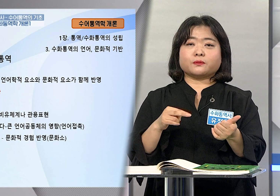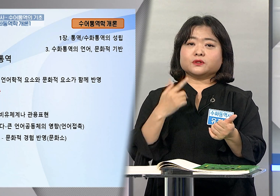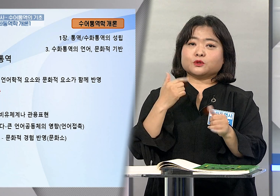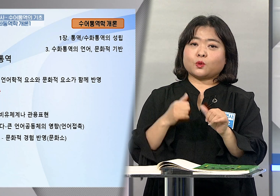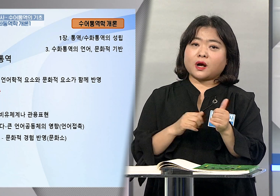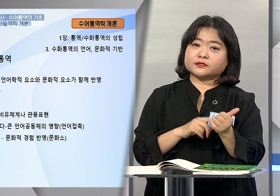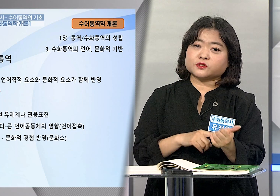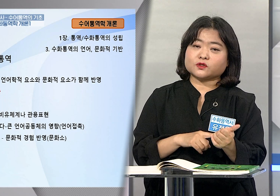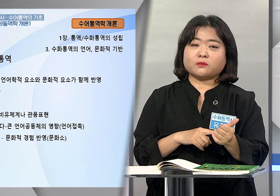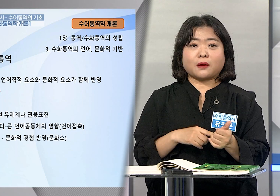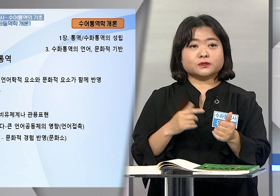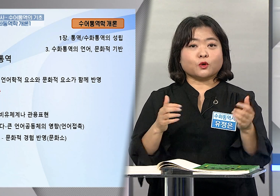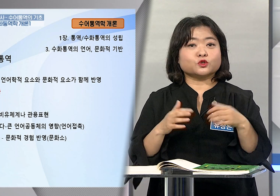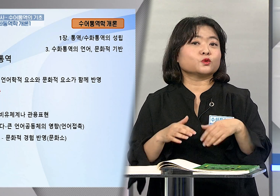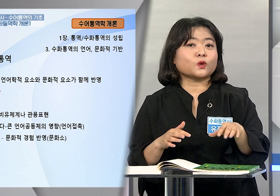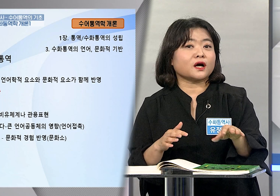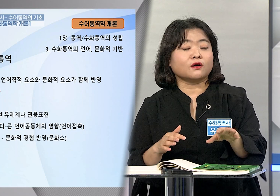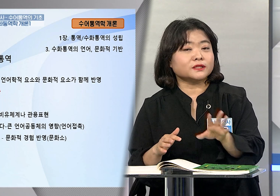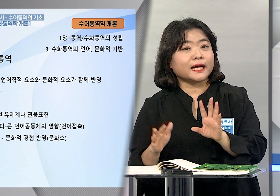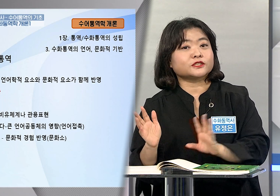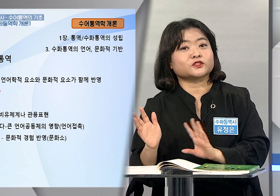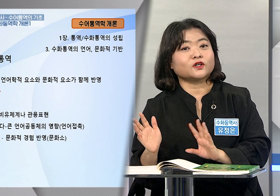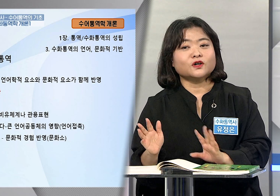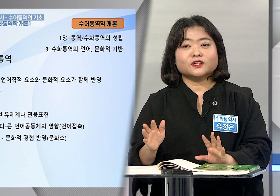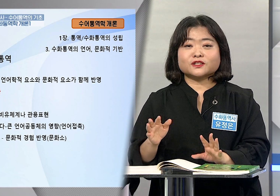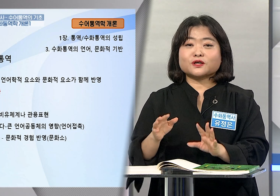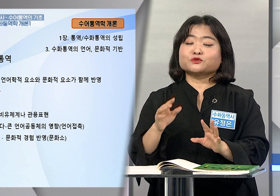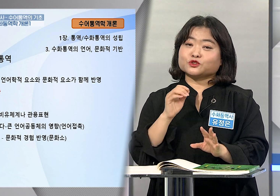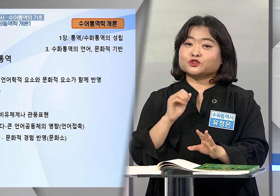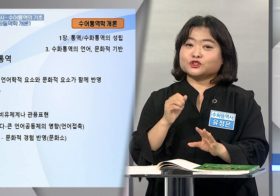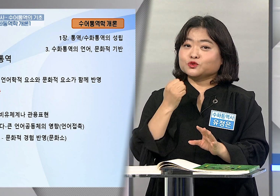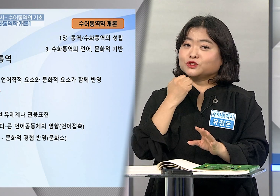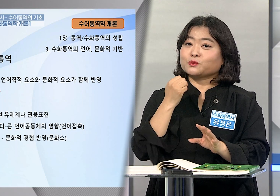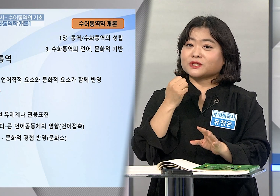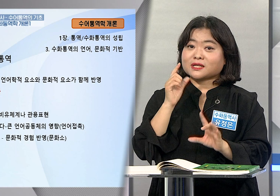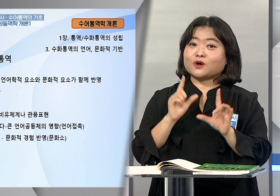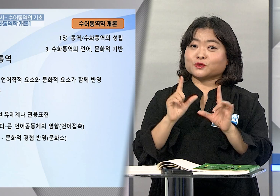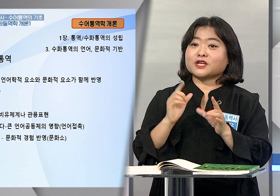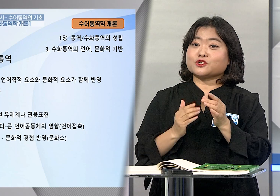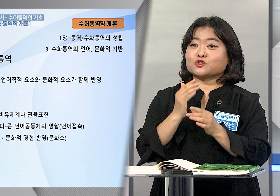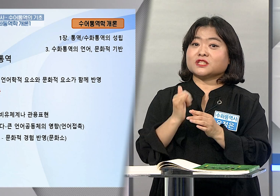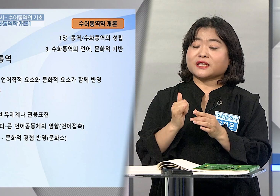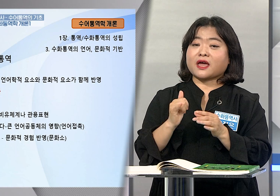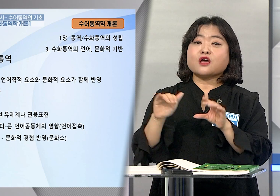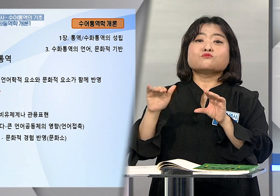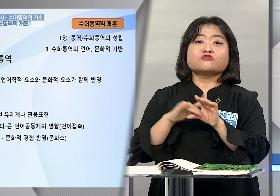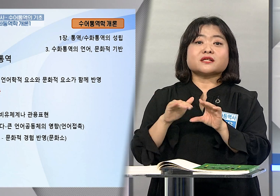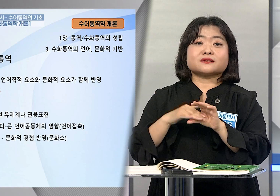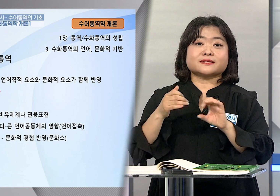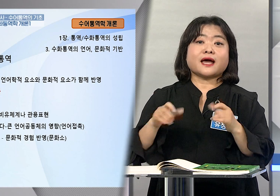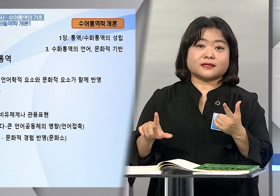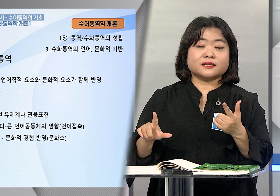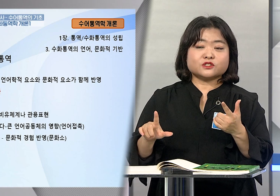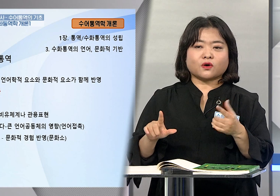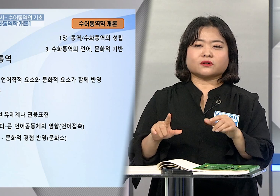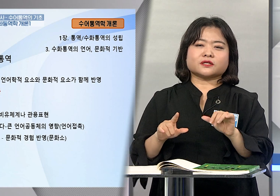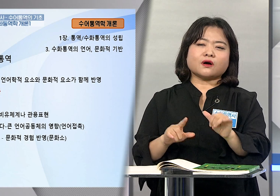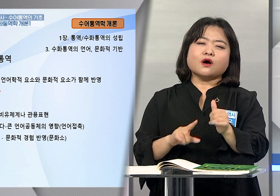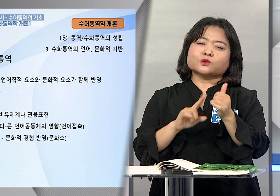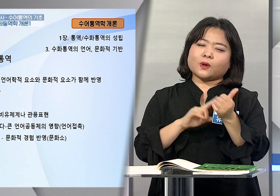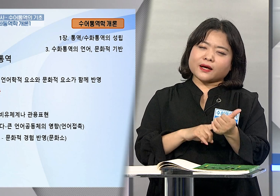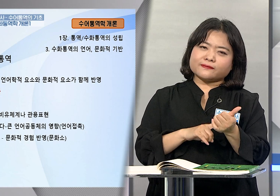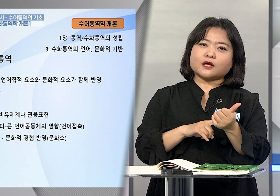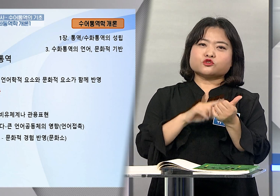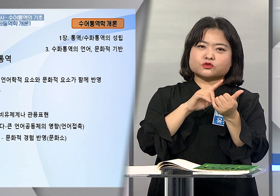돌아갔어, 아버님이 돌아가셨어 하면 아버님 어디 가셨어? 이렇게 물을 수 있는 웃지 못할 상황도 생길 수 있는 게 문화적인 차이이죠.